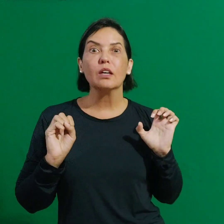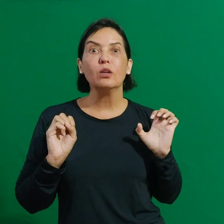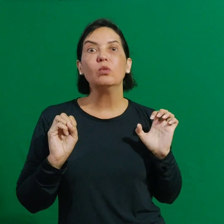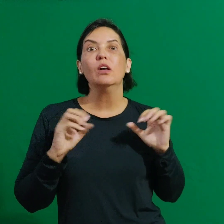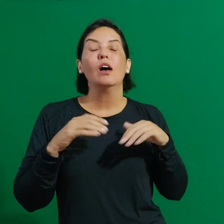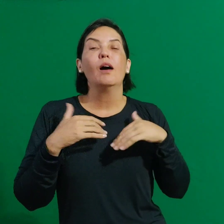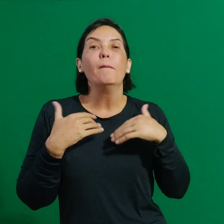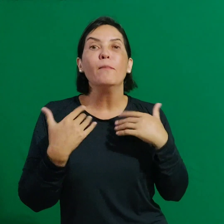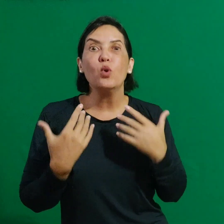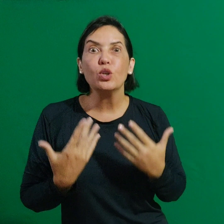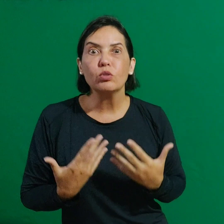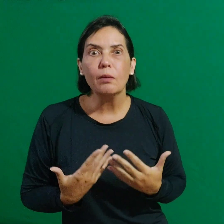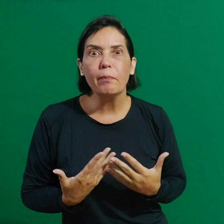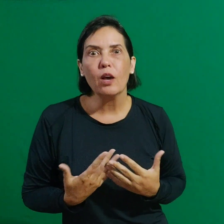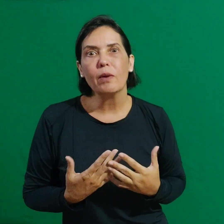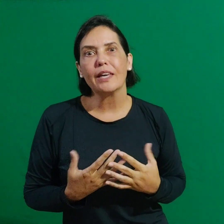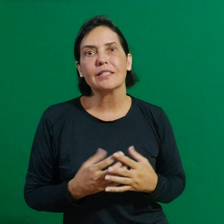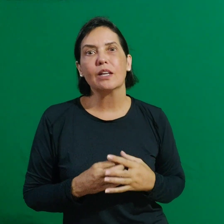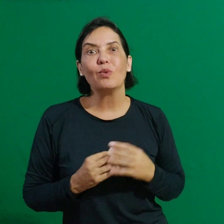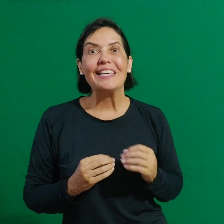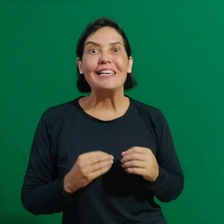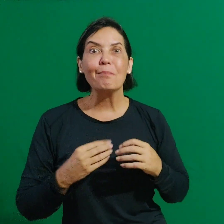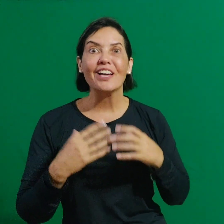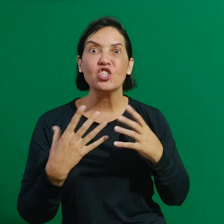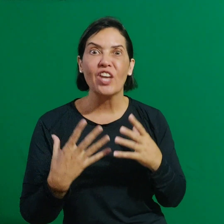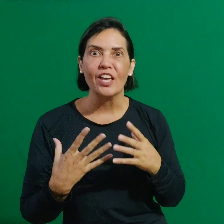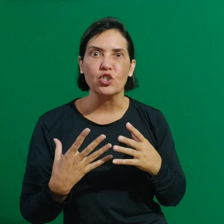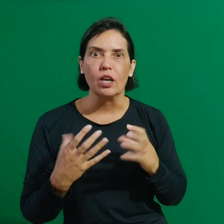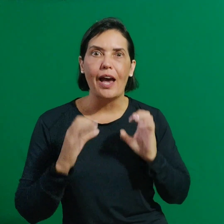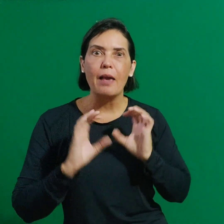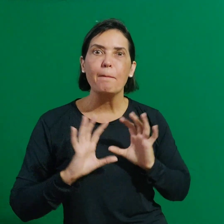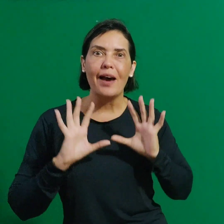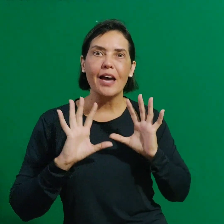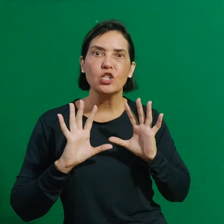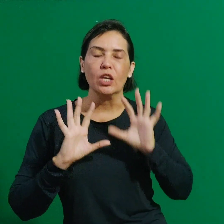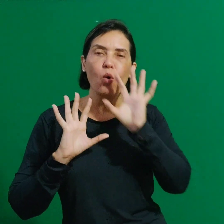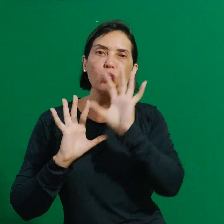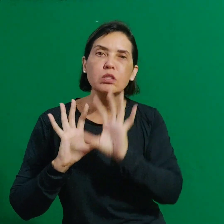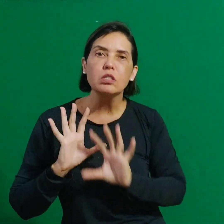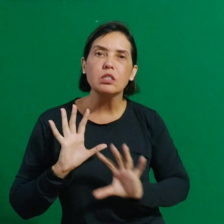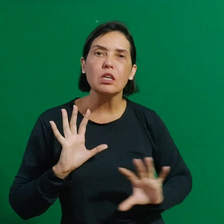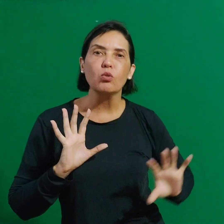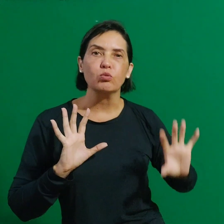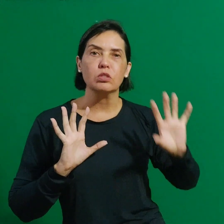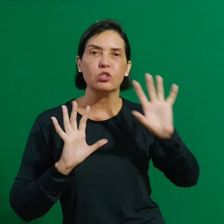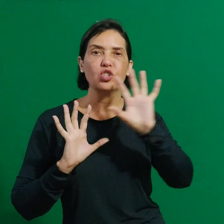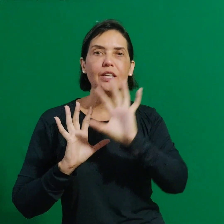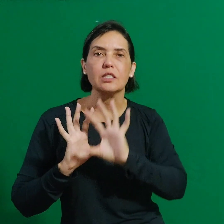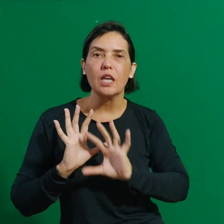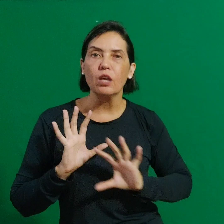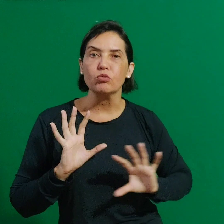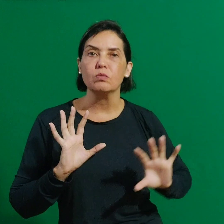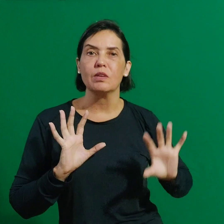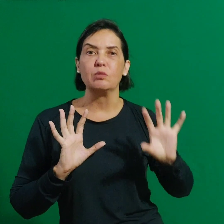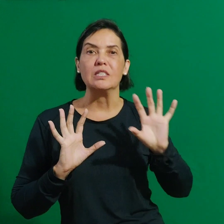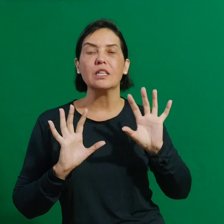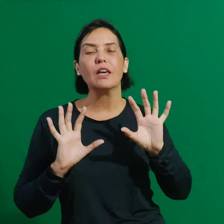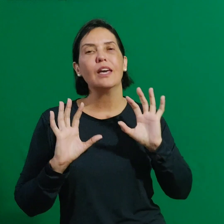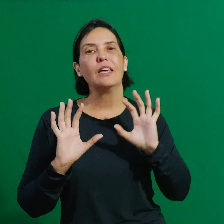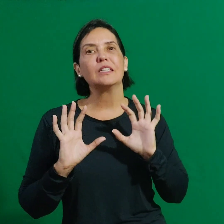então muito também com uma questão imagética. A imagem ou ciclos de desenhos mesmo em si, eles